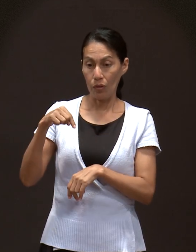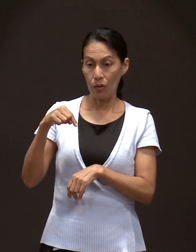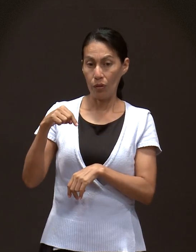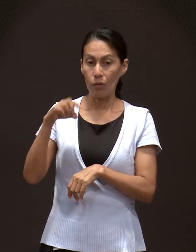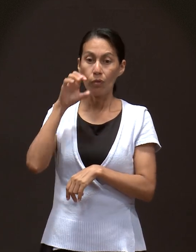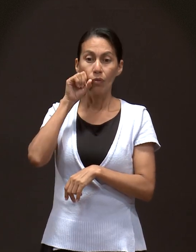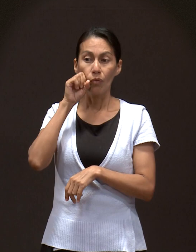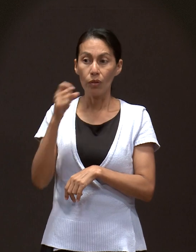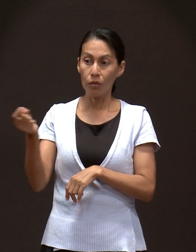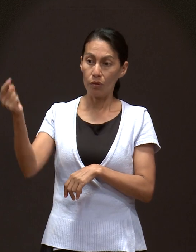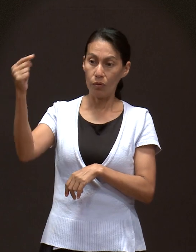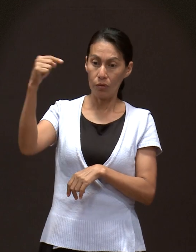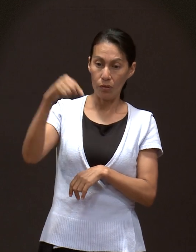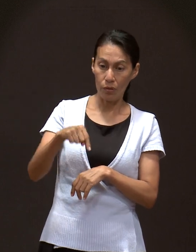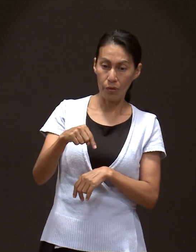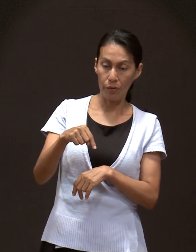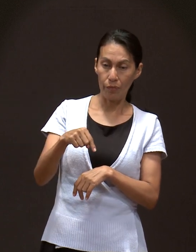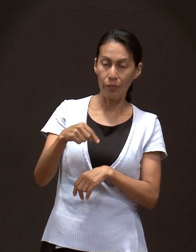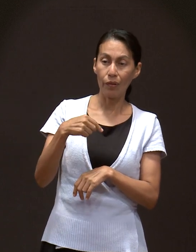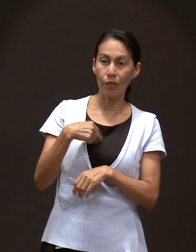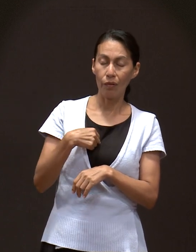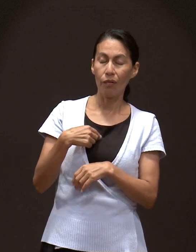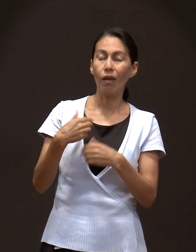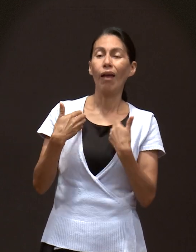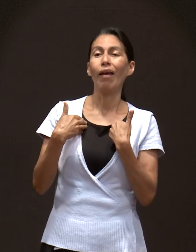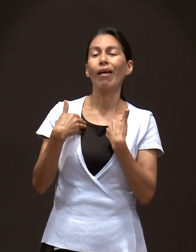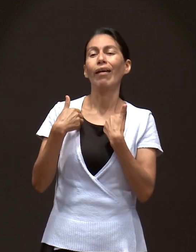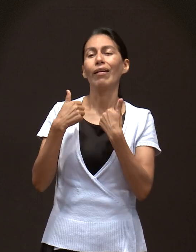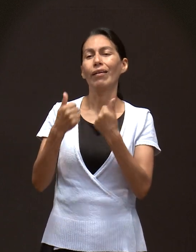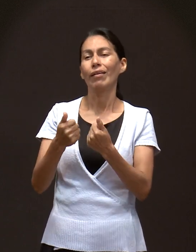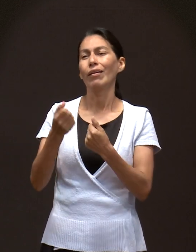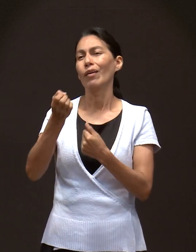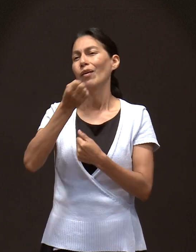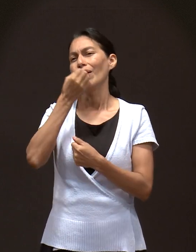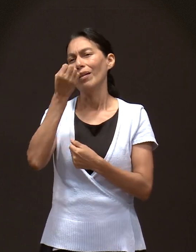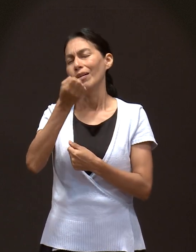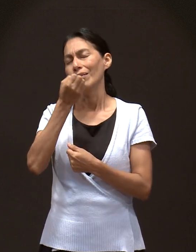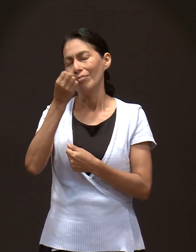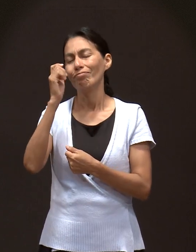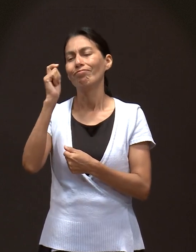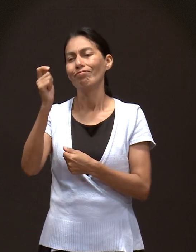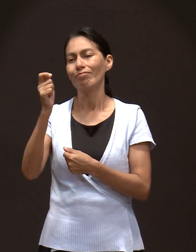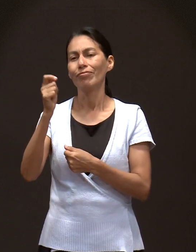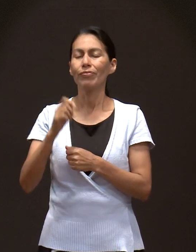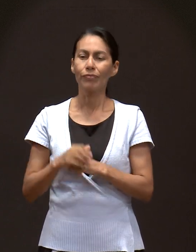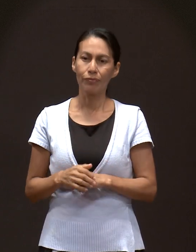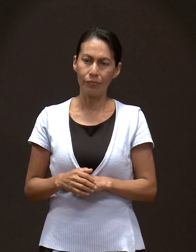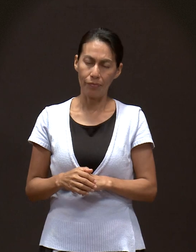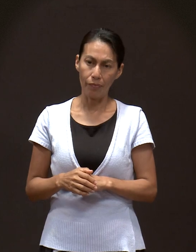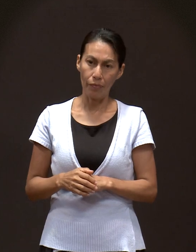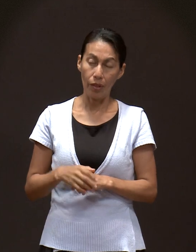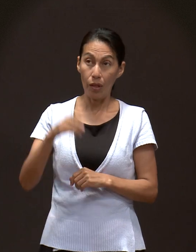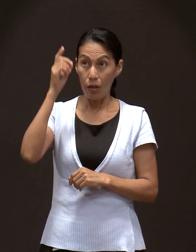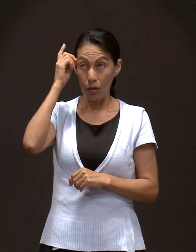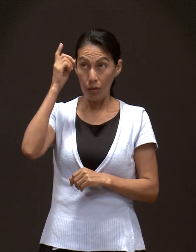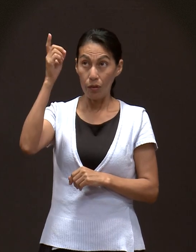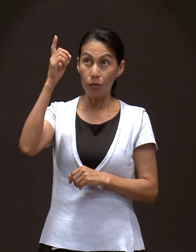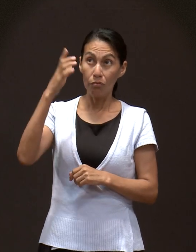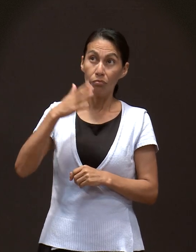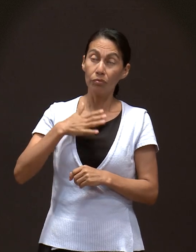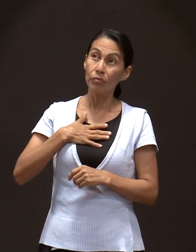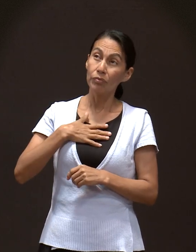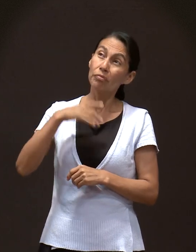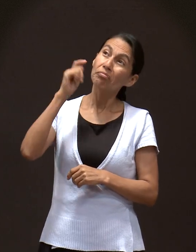Desde que vine a Montemorelos, creo que ahí es donde comprendí realmente qué significa la oración y qué